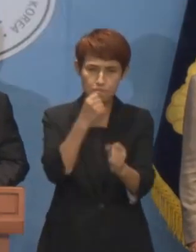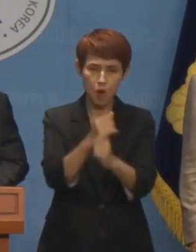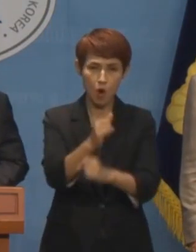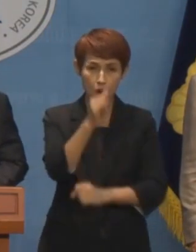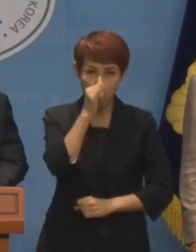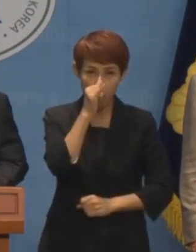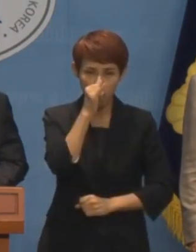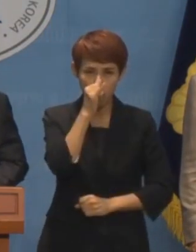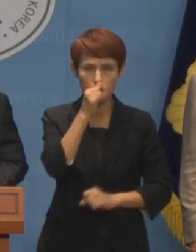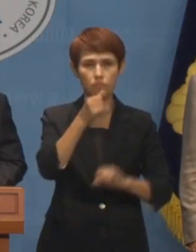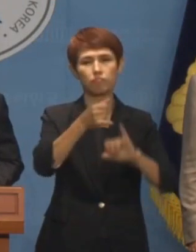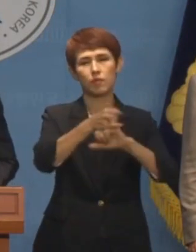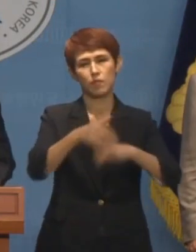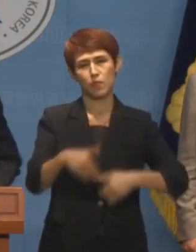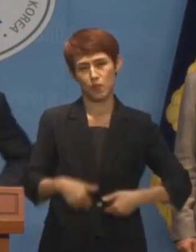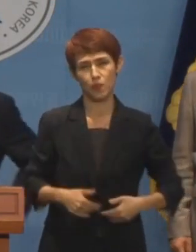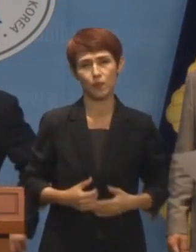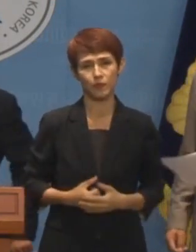약속이 필요합니다.